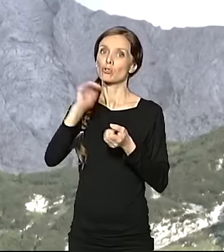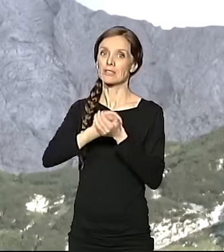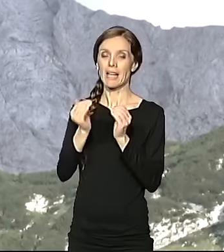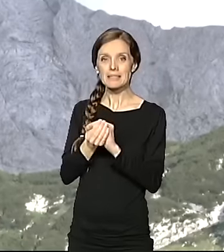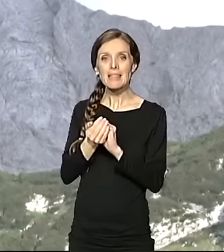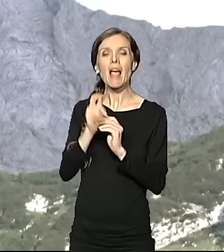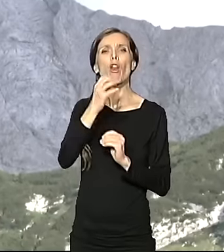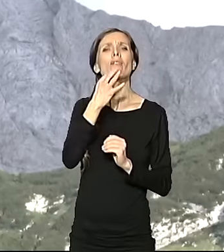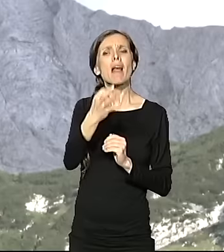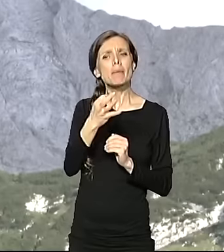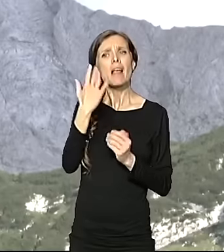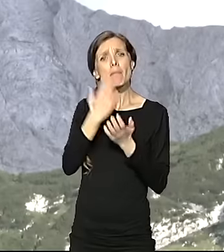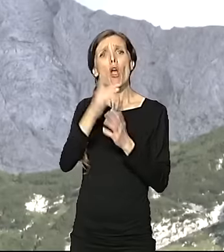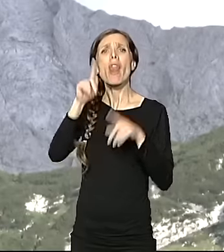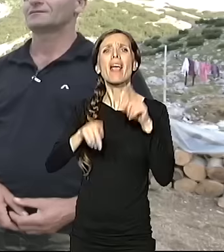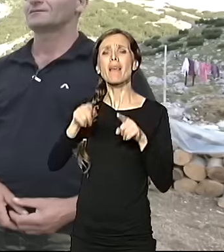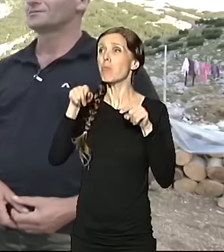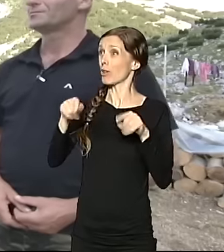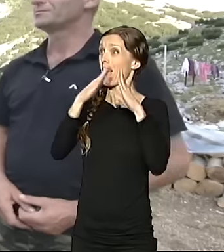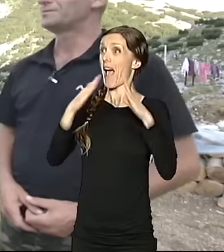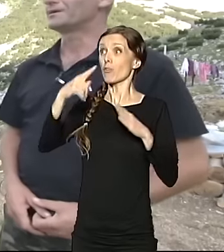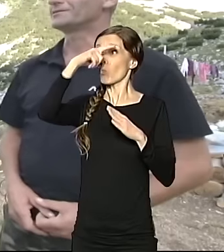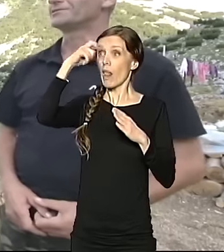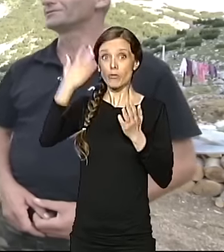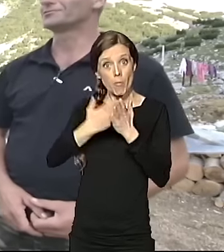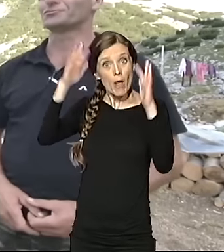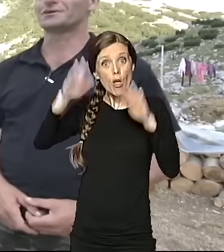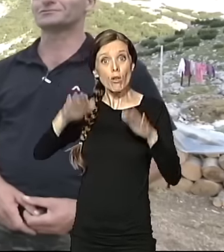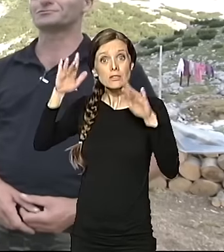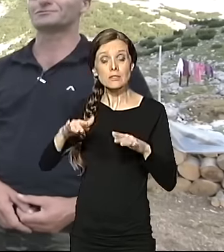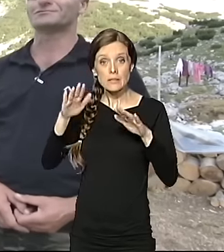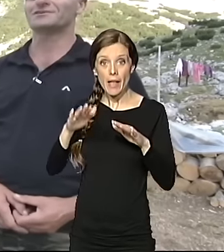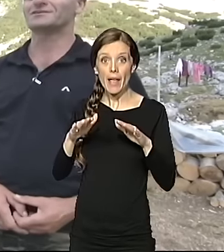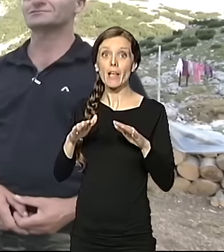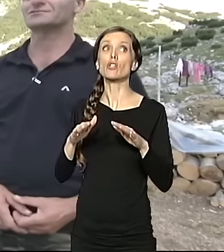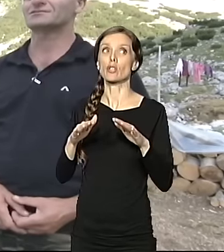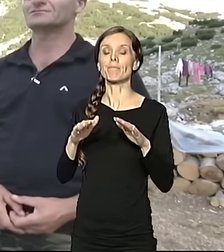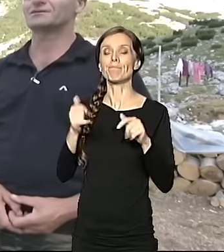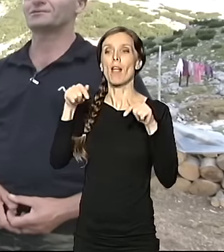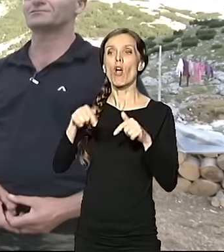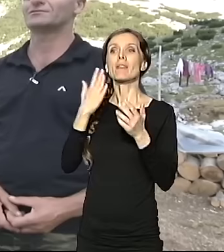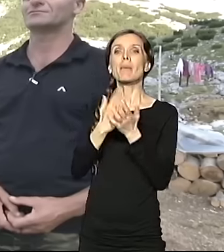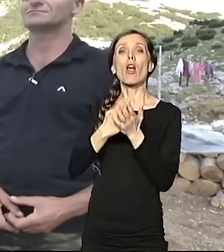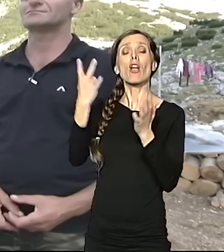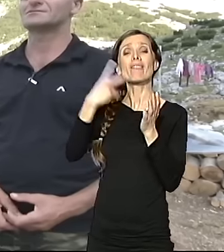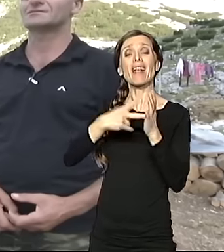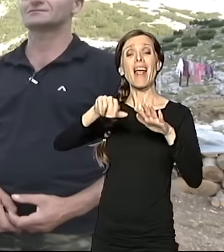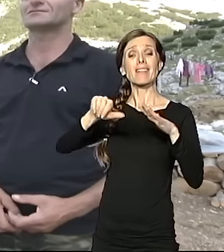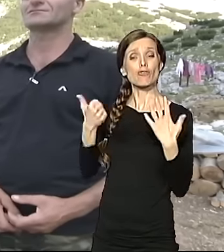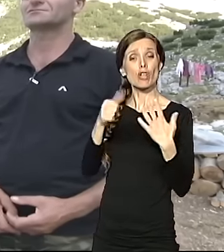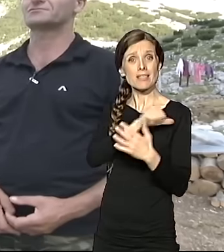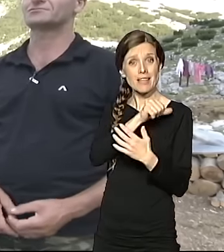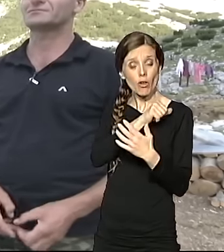li vas ikada zadesio sneg na Katunu? Pa, tu na Katunu, 2006. godine je pano